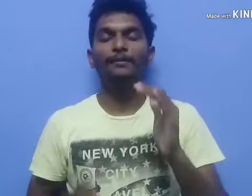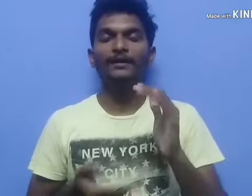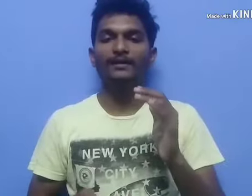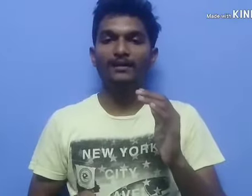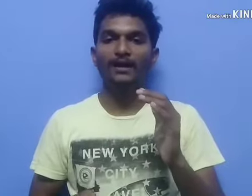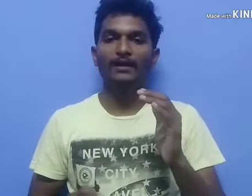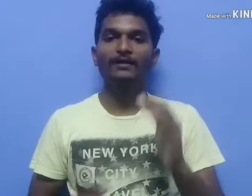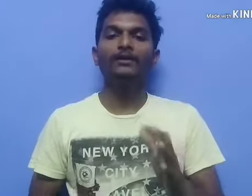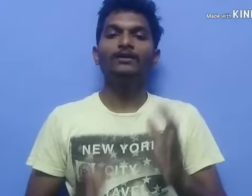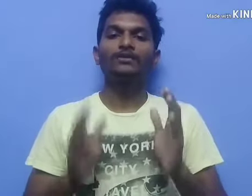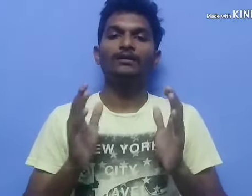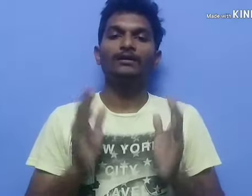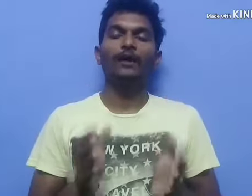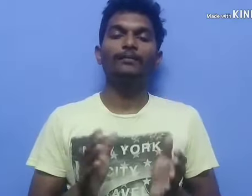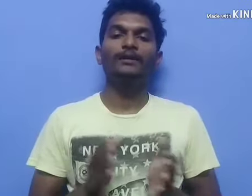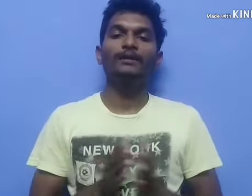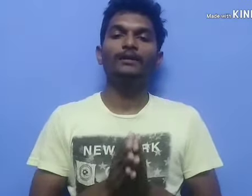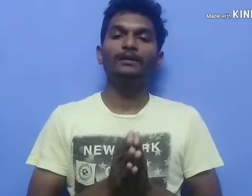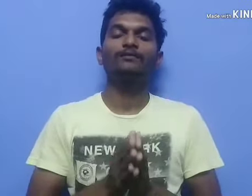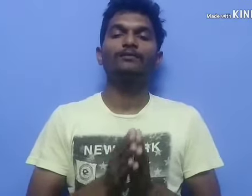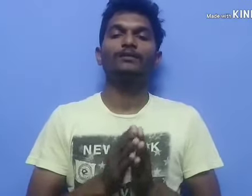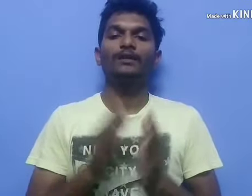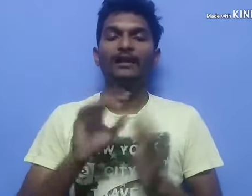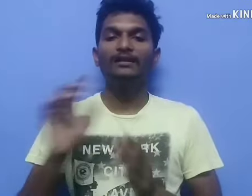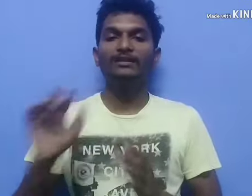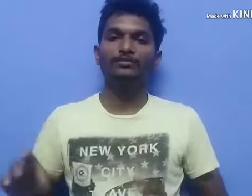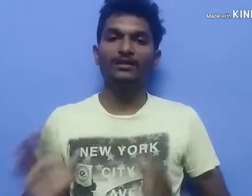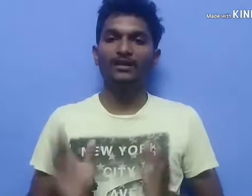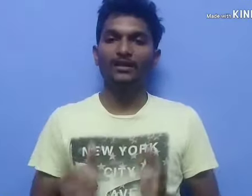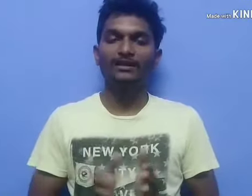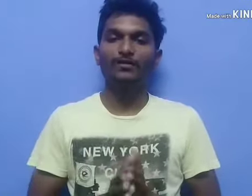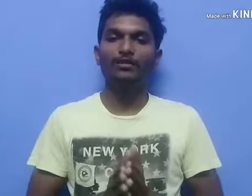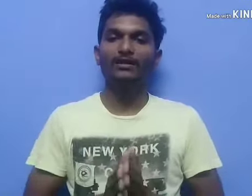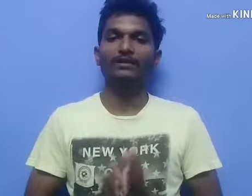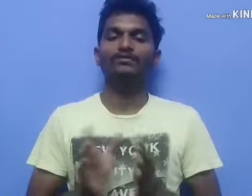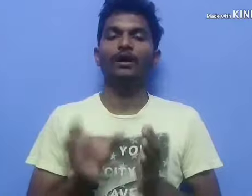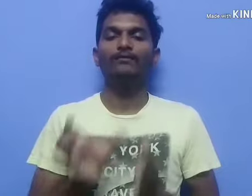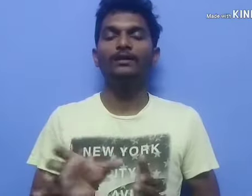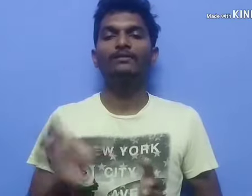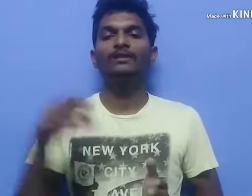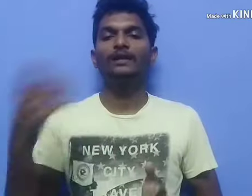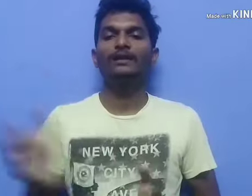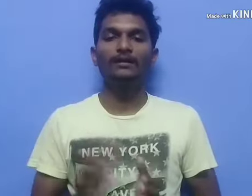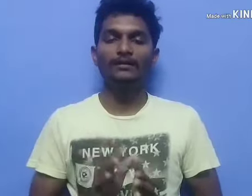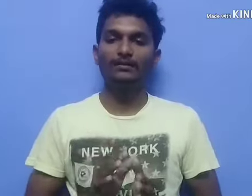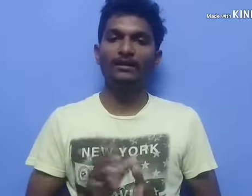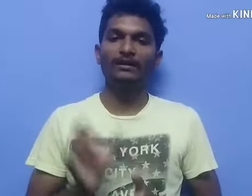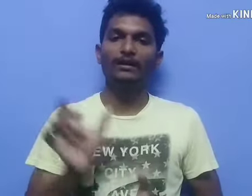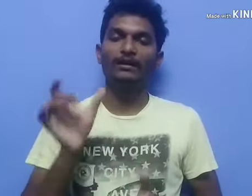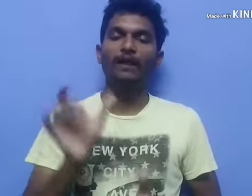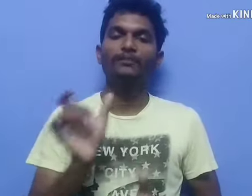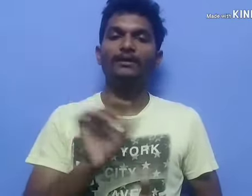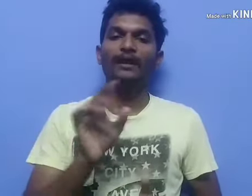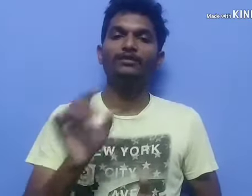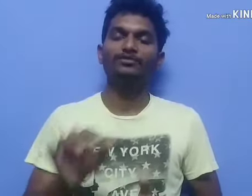10 இருக்காங்க, ஸோ அந்த டாப் 10 இருக்கவங்களில் 9th பொசிஷன்ல நரேந்திர மோடி இருக்காரு. ஸோ அவருக்கு வந்து எதனால இந்த மாதிரி டாப் 10 9th பொசிஷன்